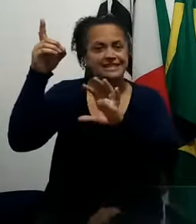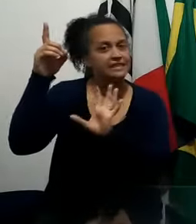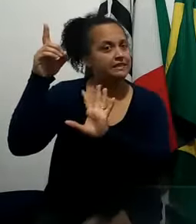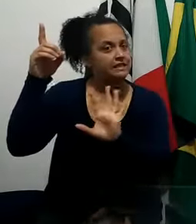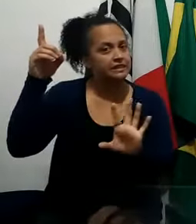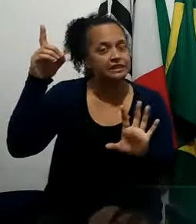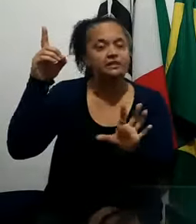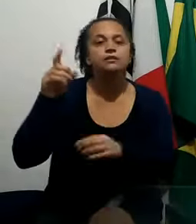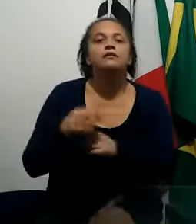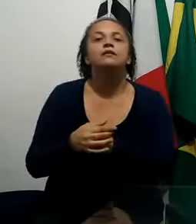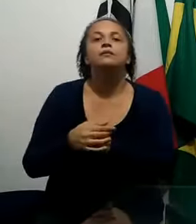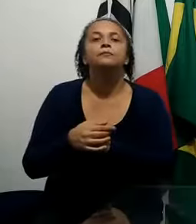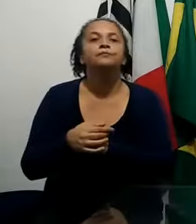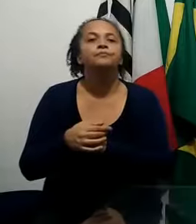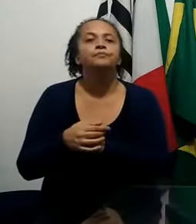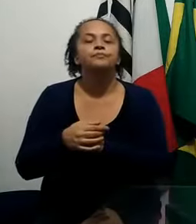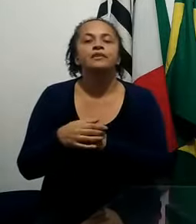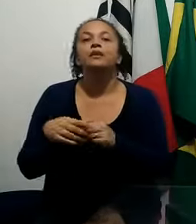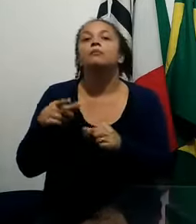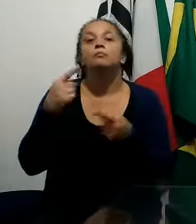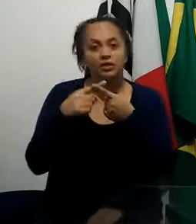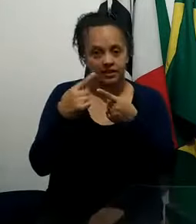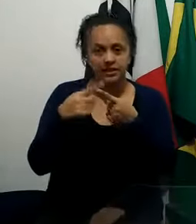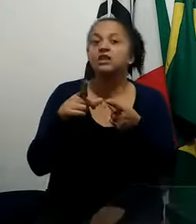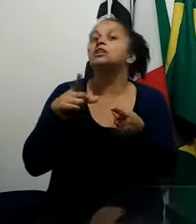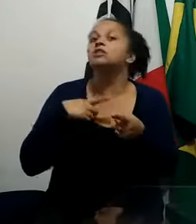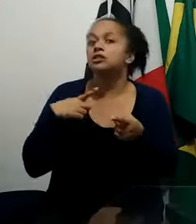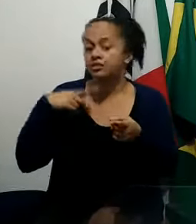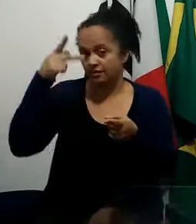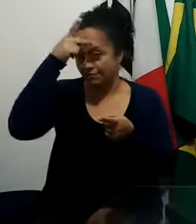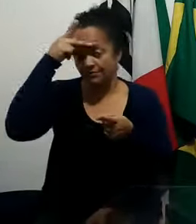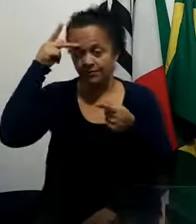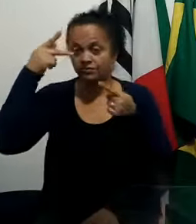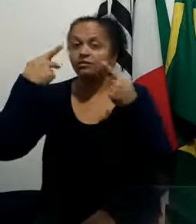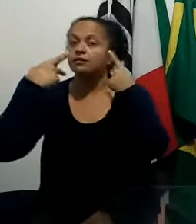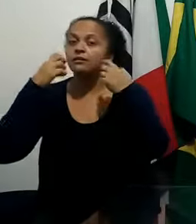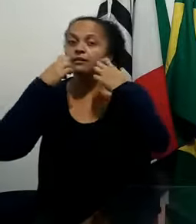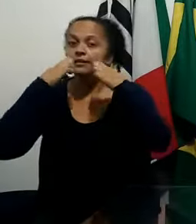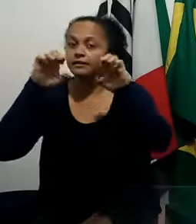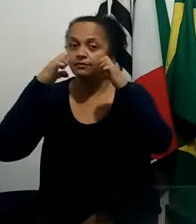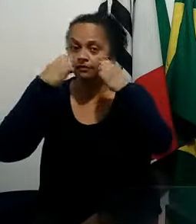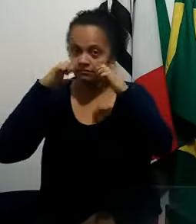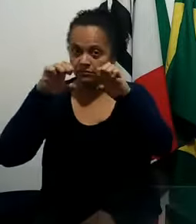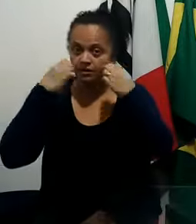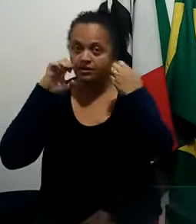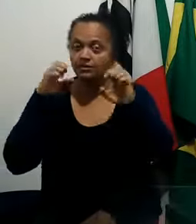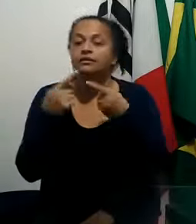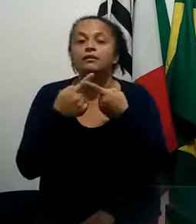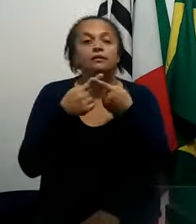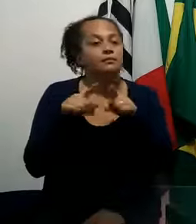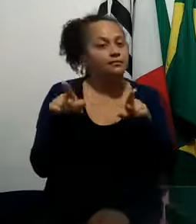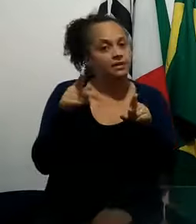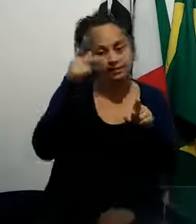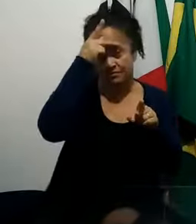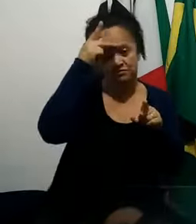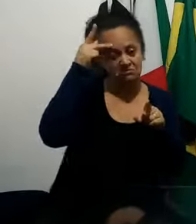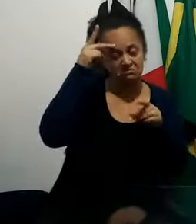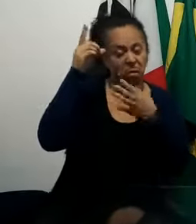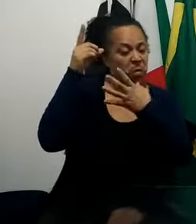a eles pela pregação do Evangelho na dispensação da graça. 2000 anos